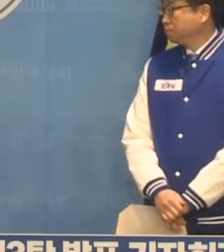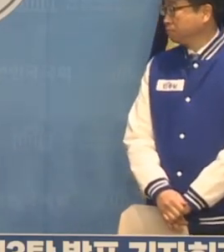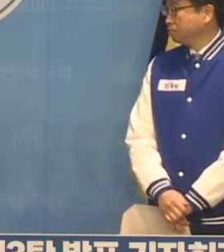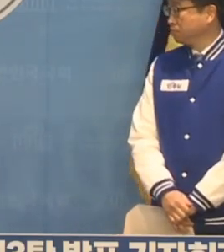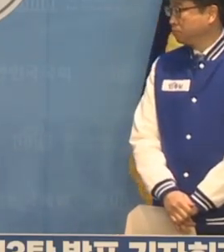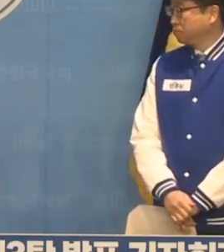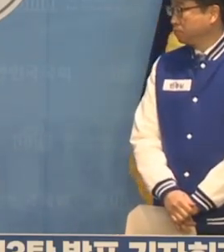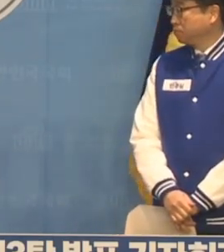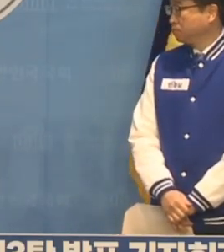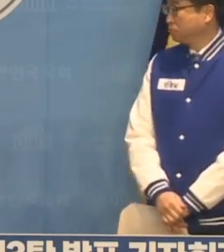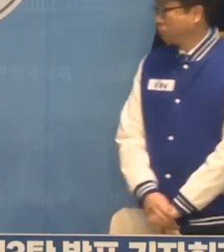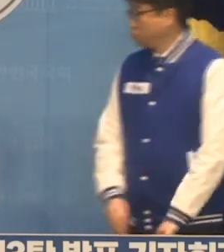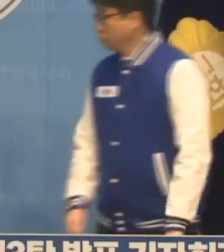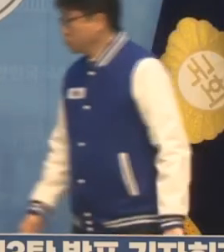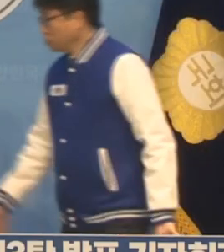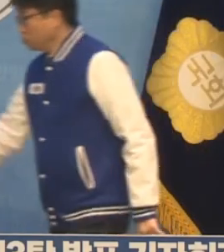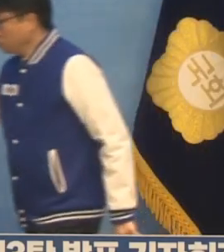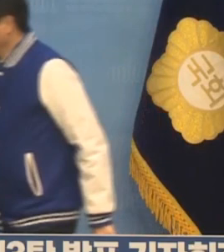번째,